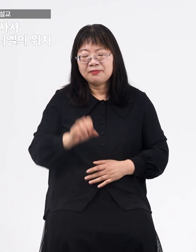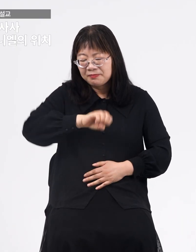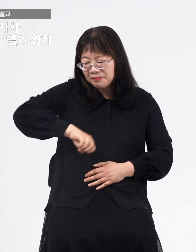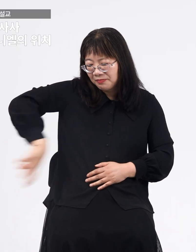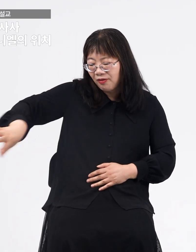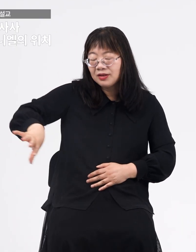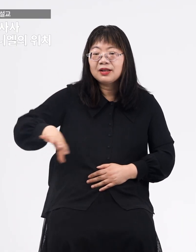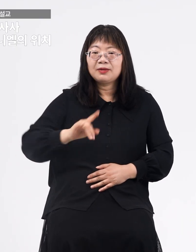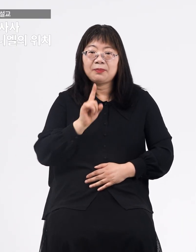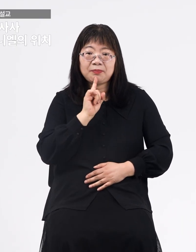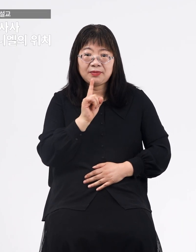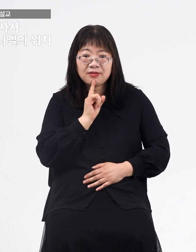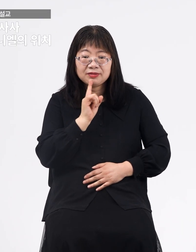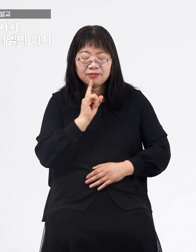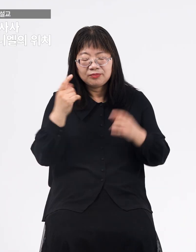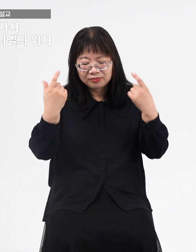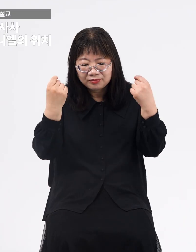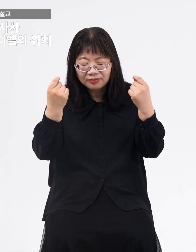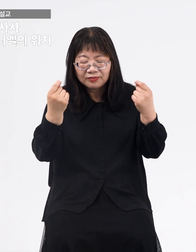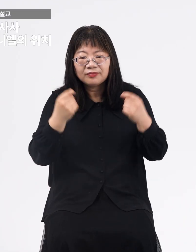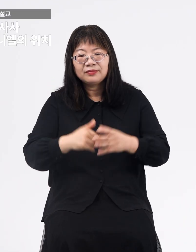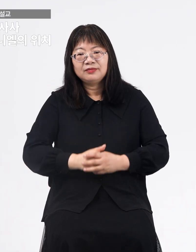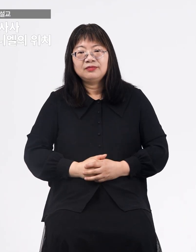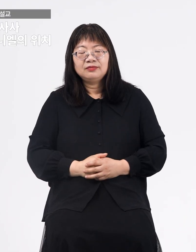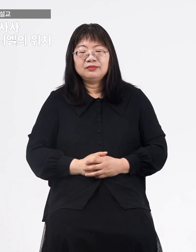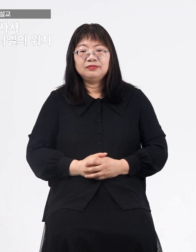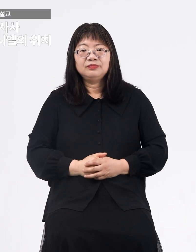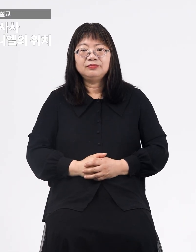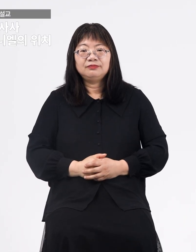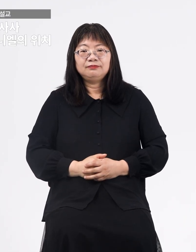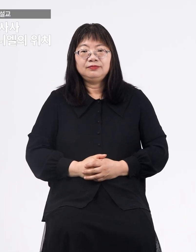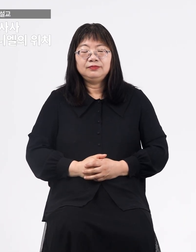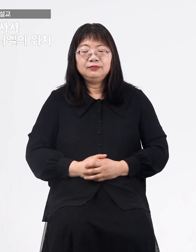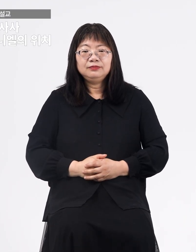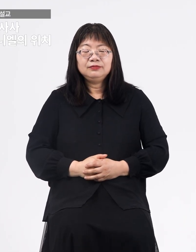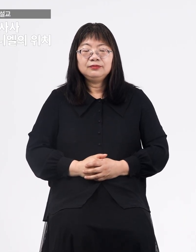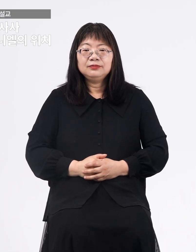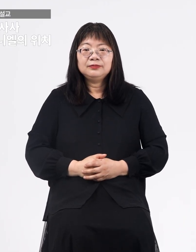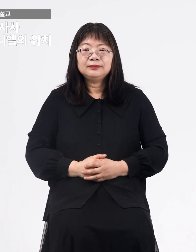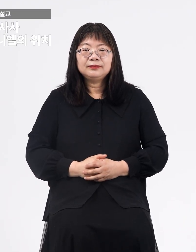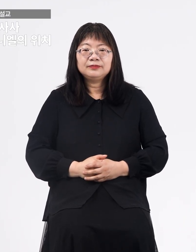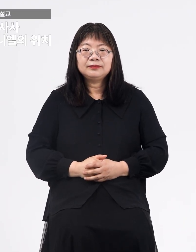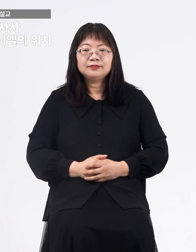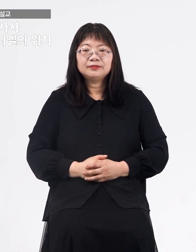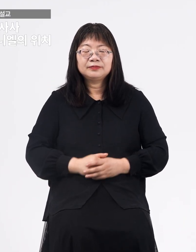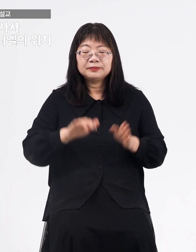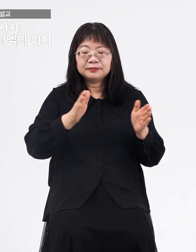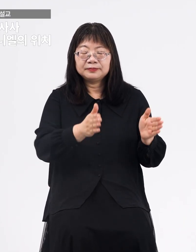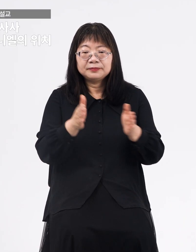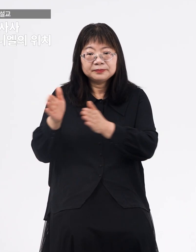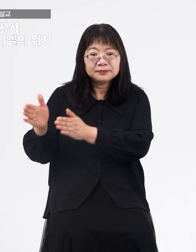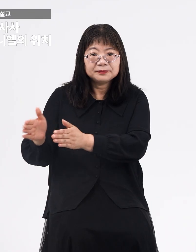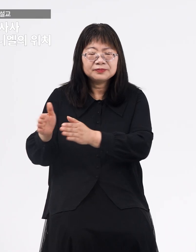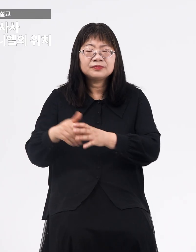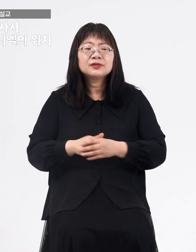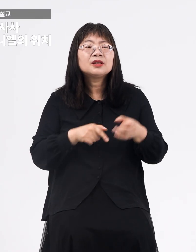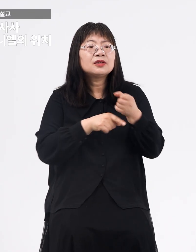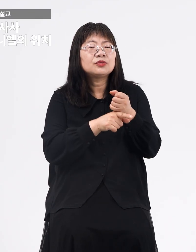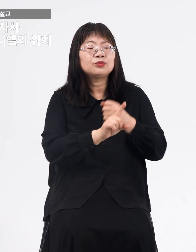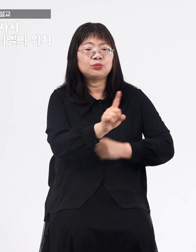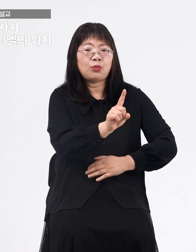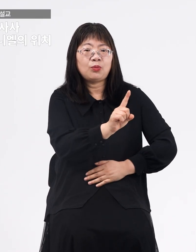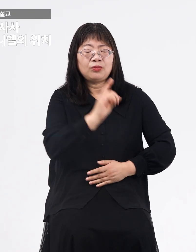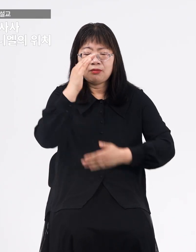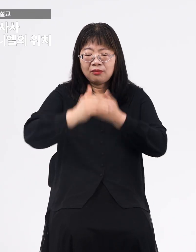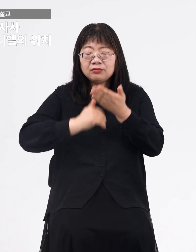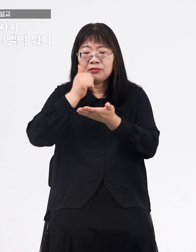말과 동의어로 사용이 됩니다. 자, 그러면 이유가 있을 거 아니에요.